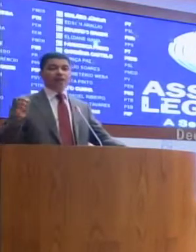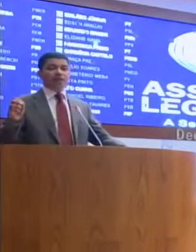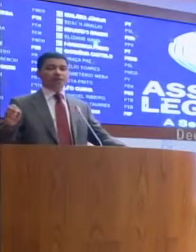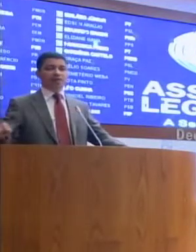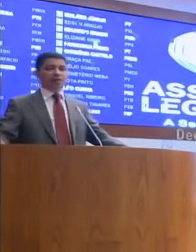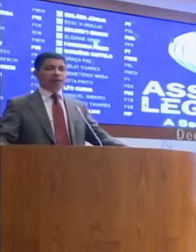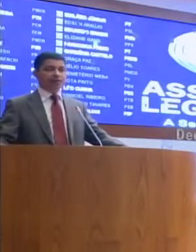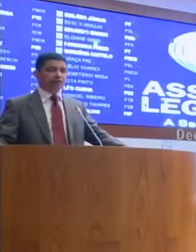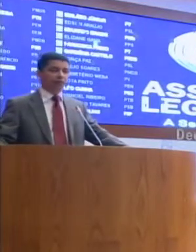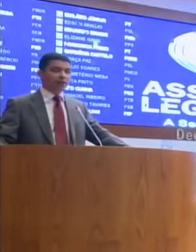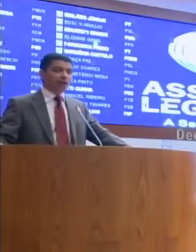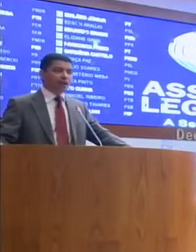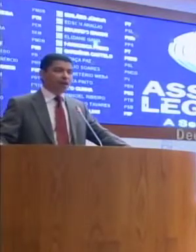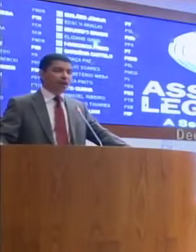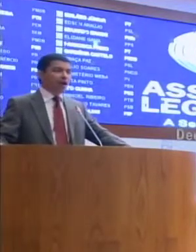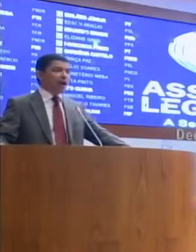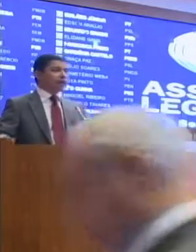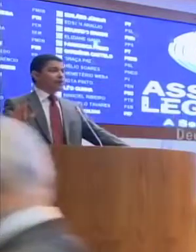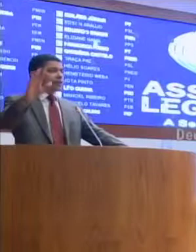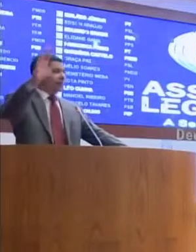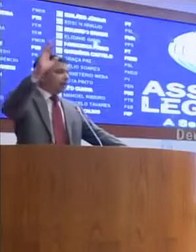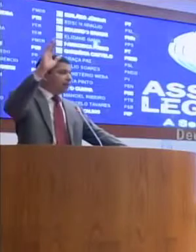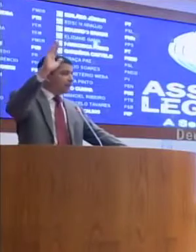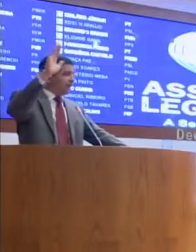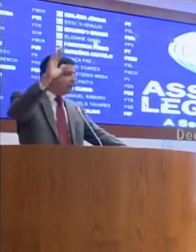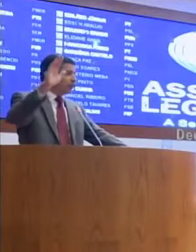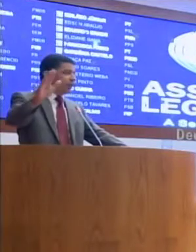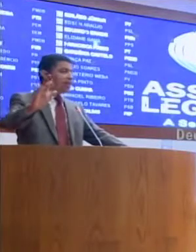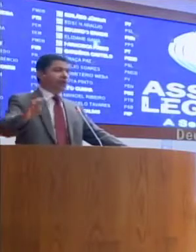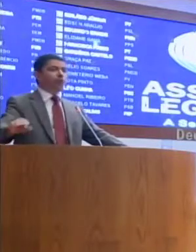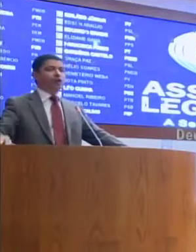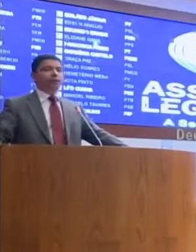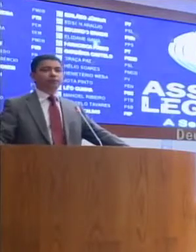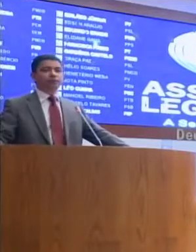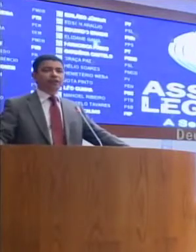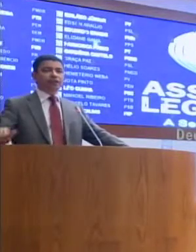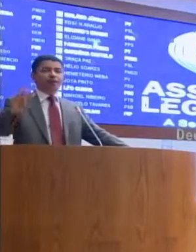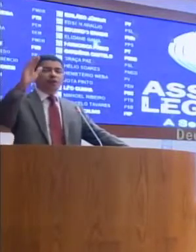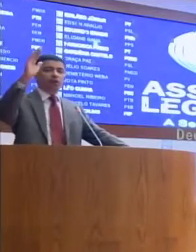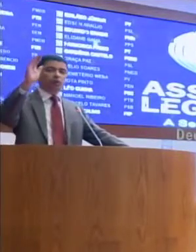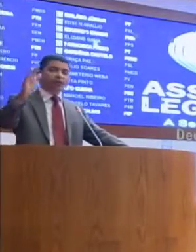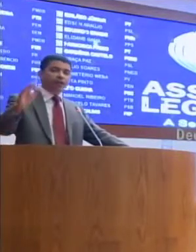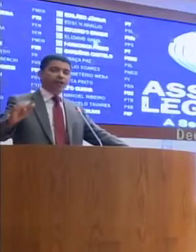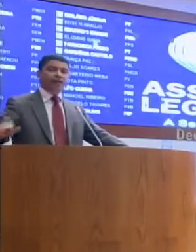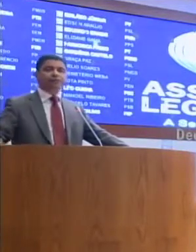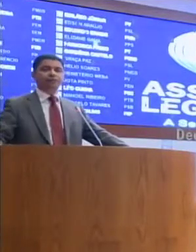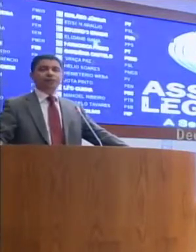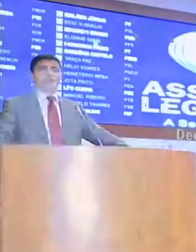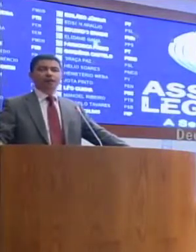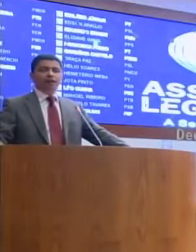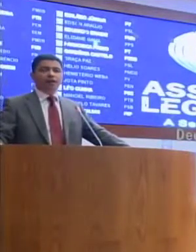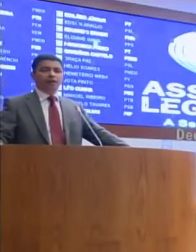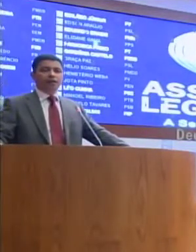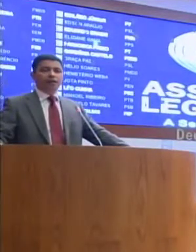De quem é a responsabilidade? Aí você tem a polícia apurando, você tem a promotoria,